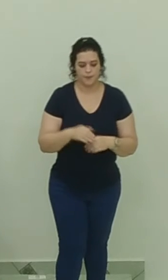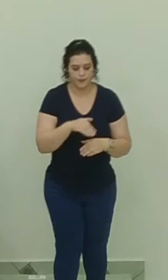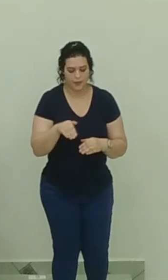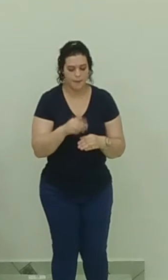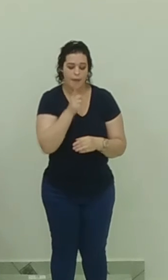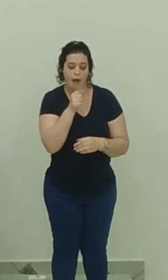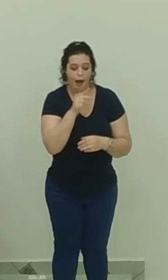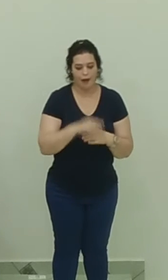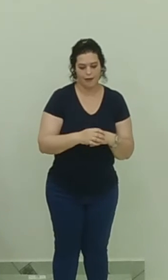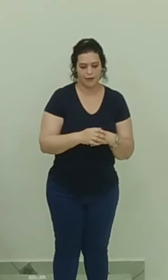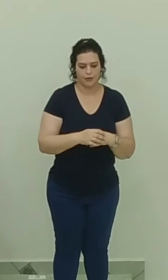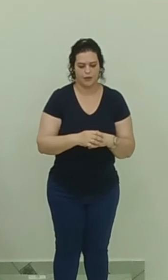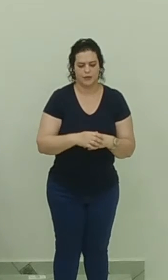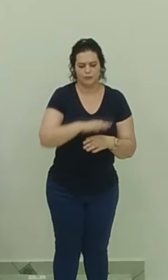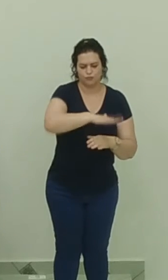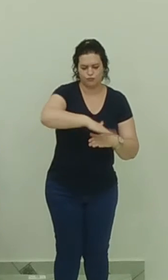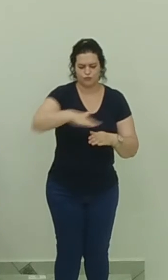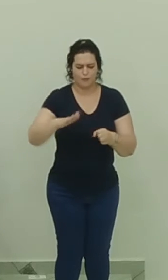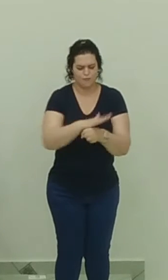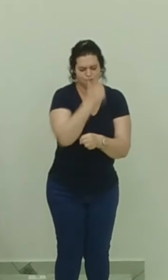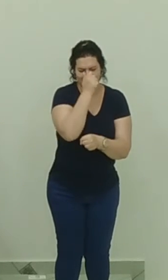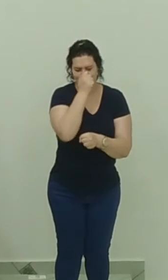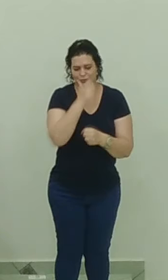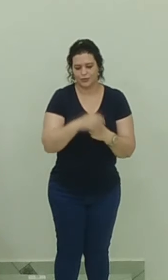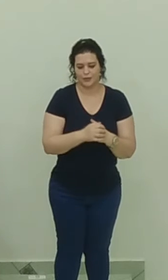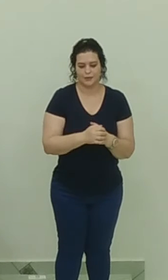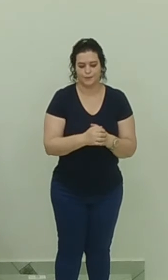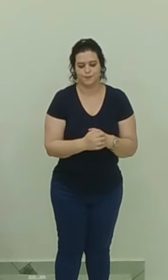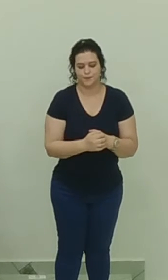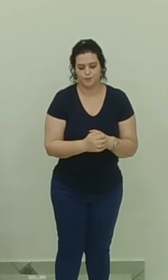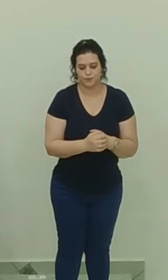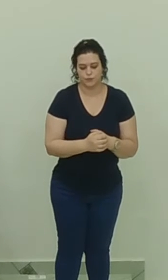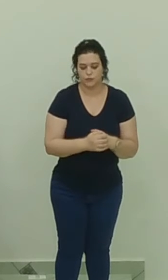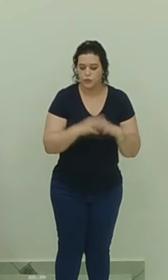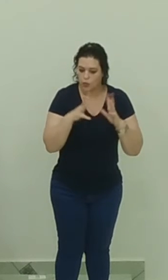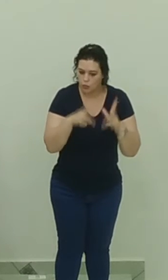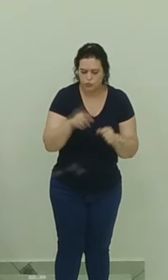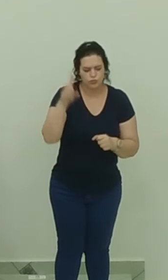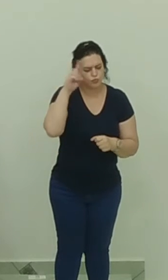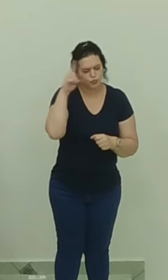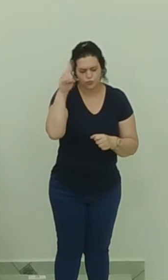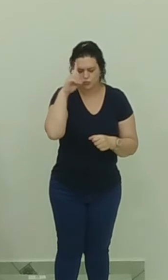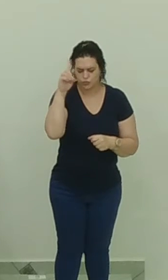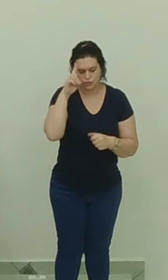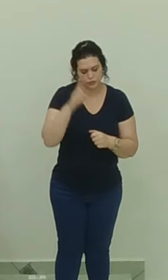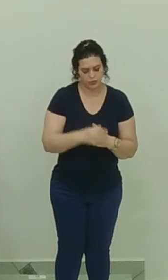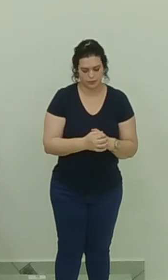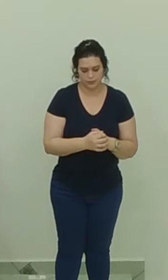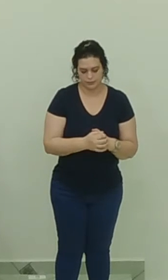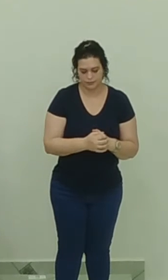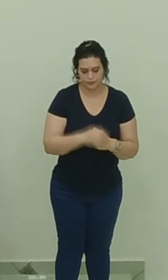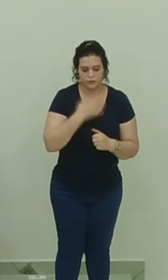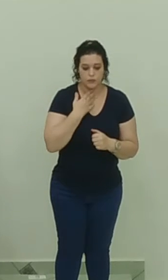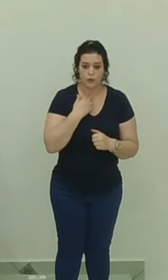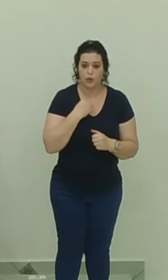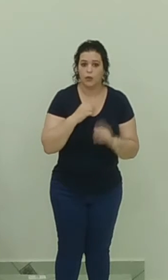Jordão transbordava sobre todas as suas ribanceiras, todos os dias da sega.